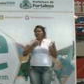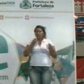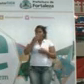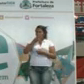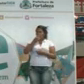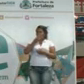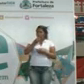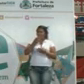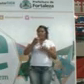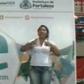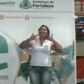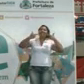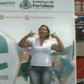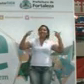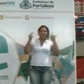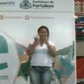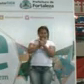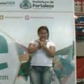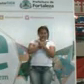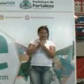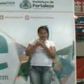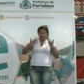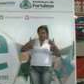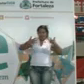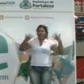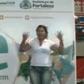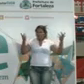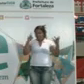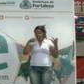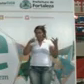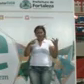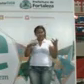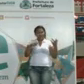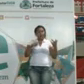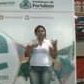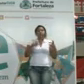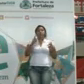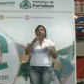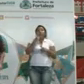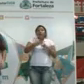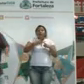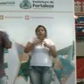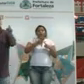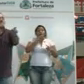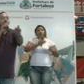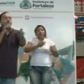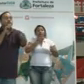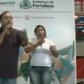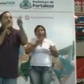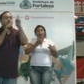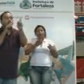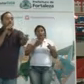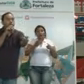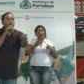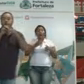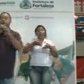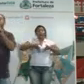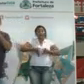de alegre, nada, a não ser para pivete, porque pivete não entende nada. No Natal, nasce um cidadão